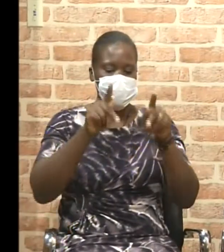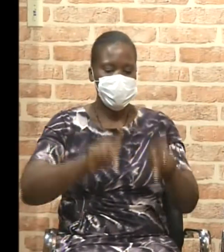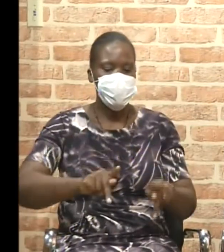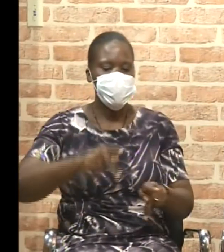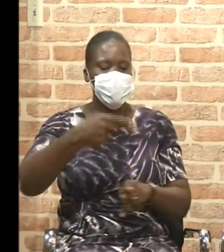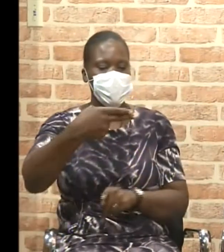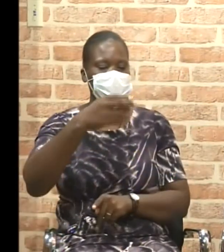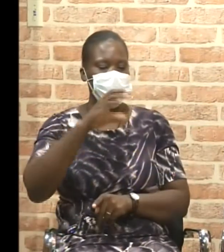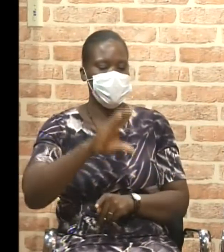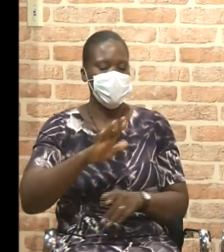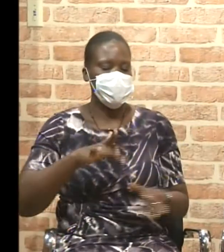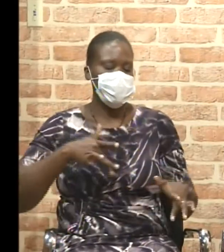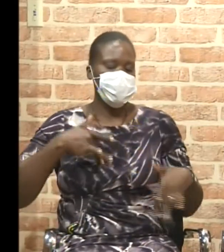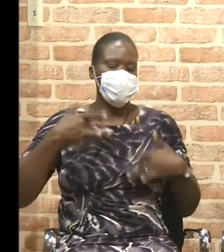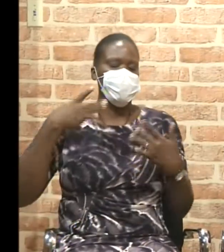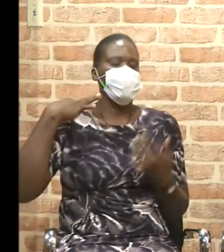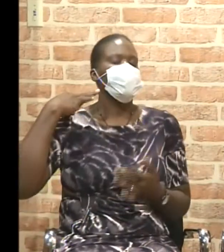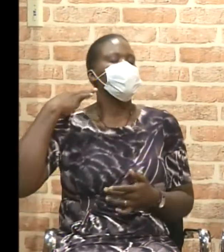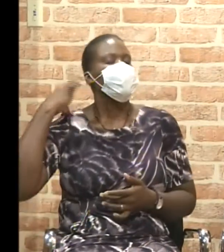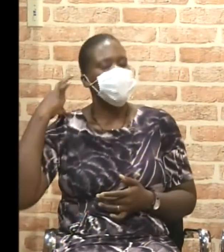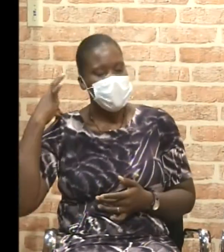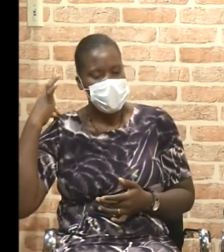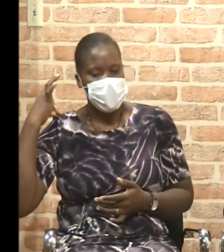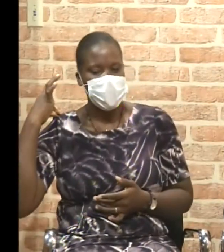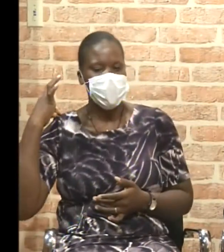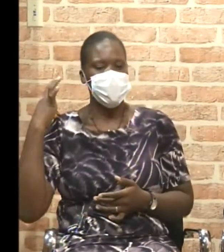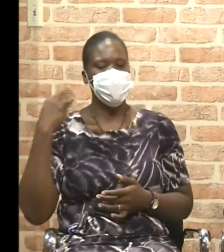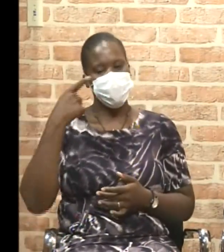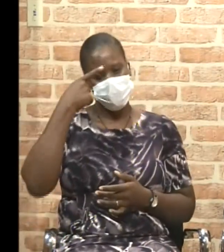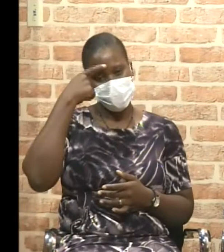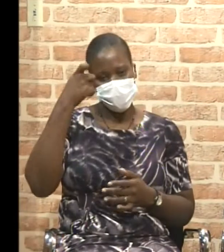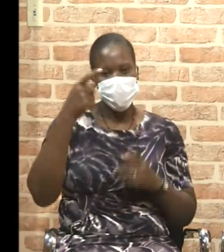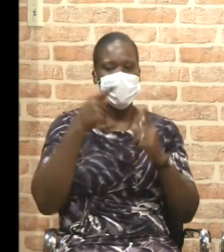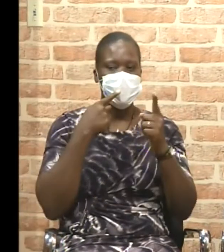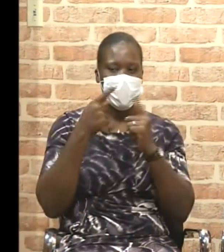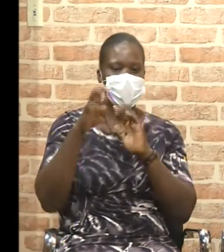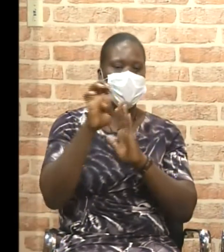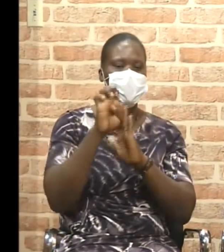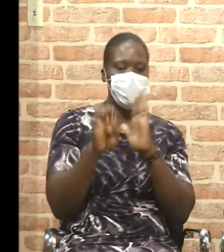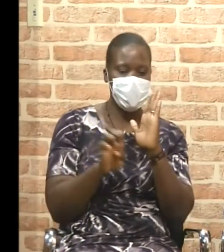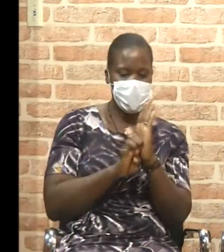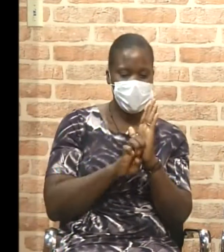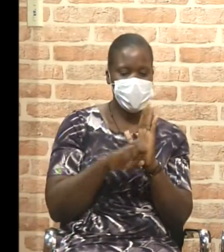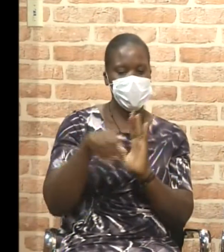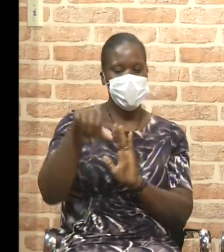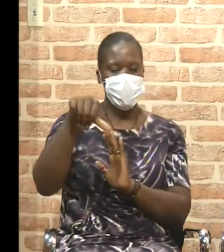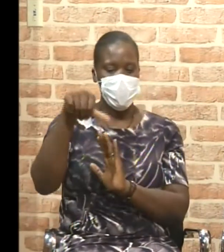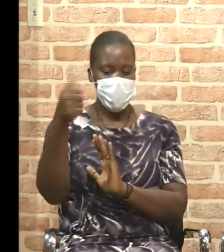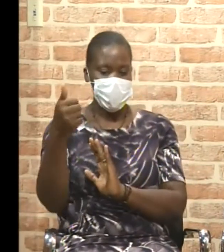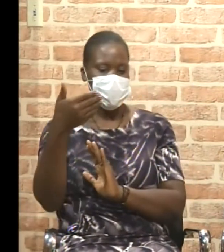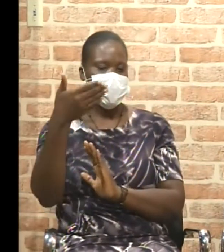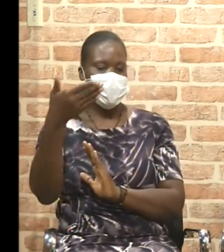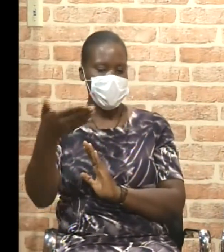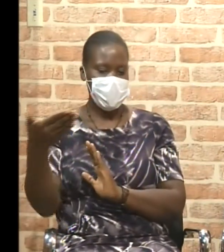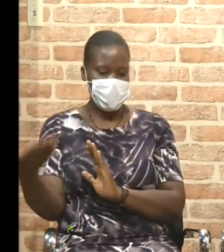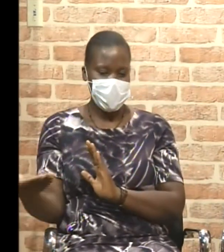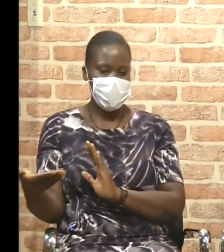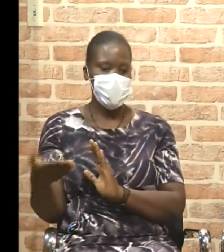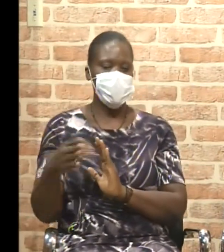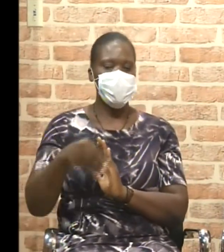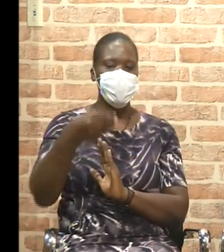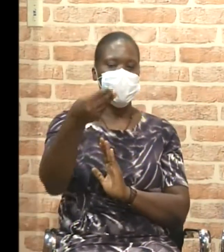pour capable sentir la caillou puisque c'est de l'État n'a pas parlé. Et l'autre bagaille nous déjà acheminé plusieurs CV de